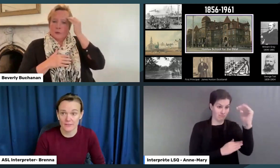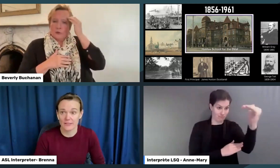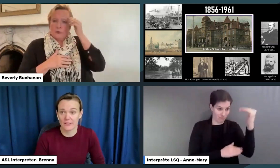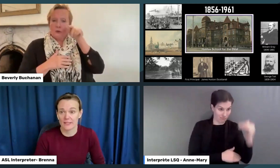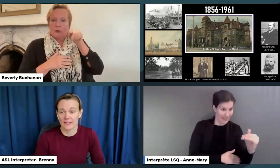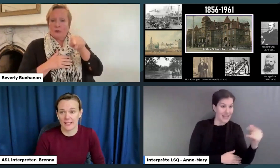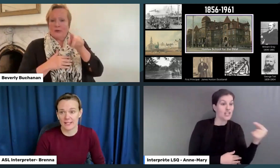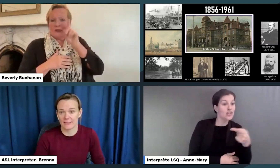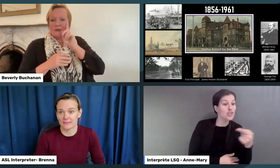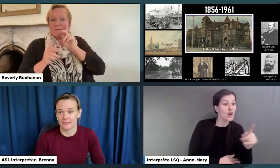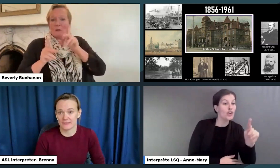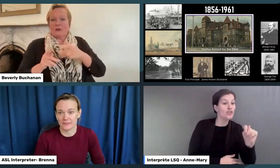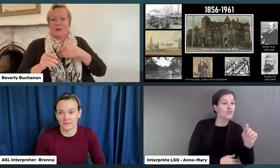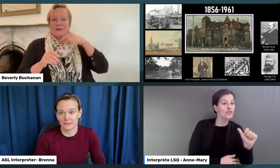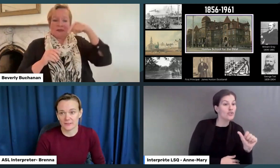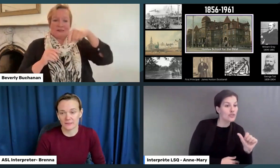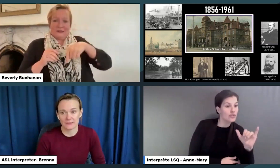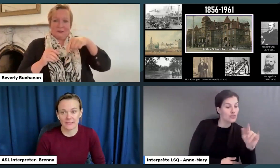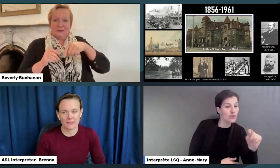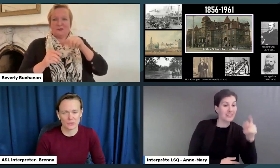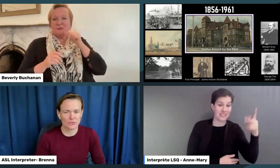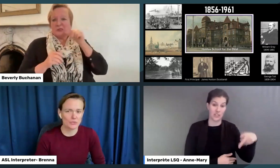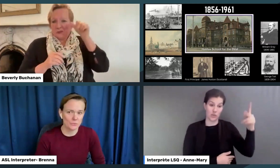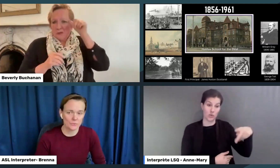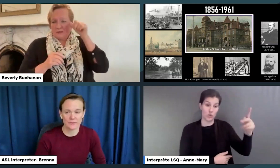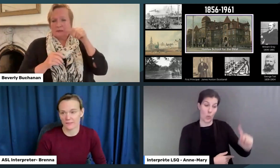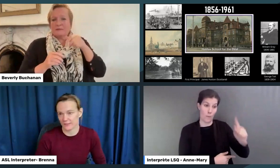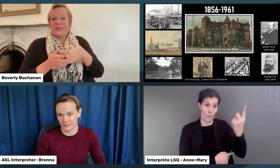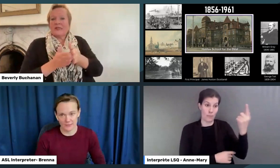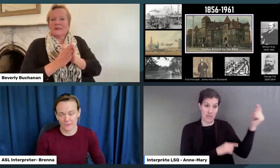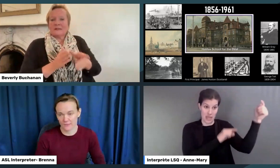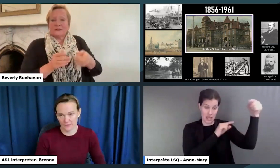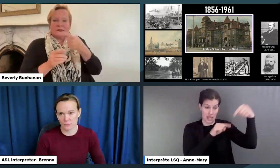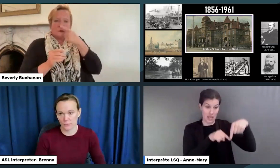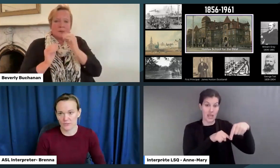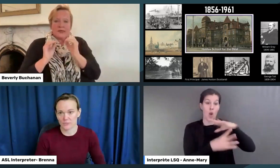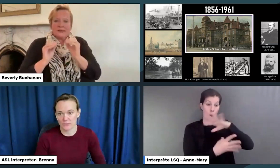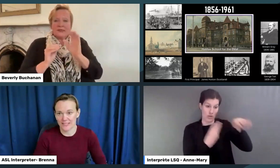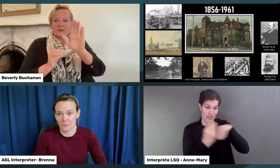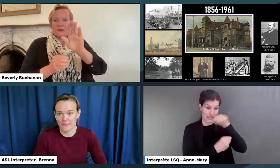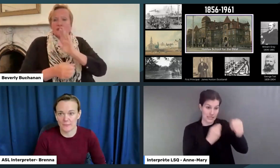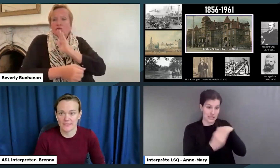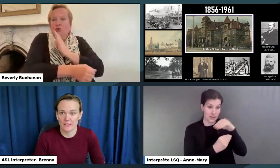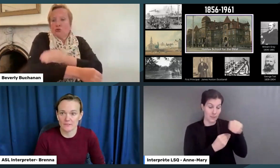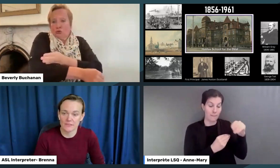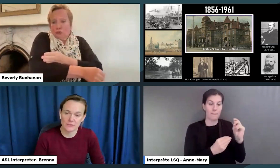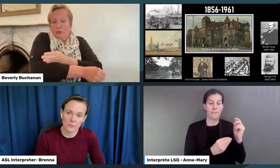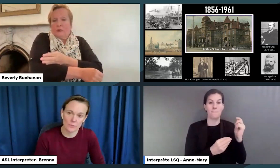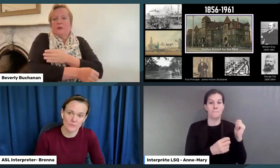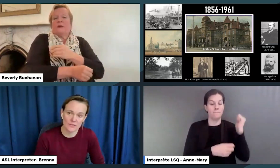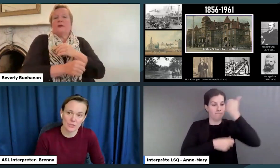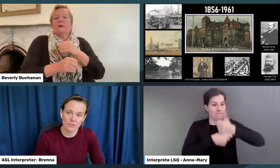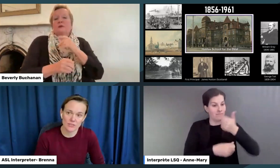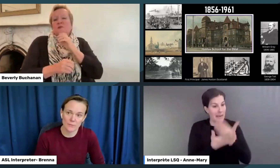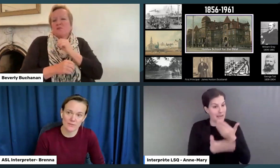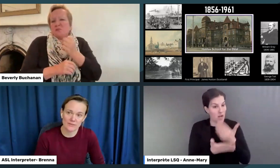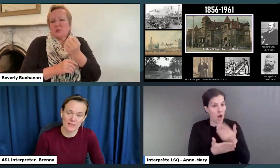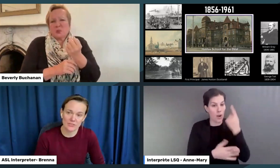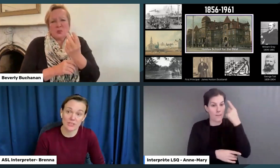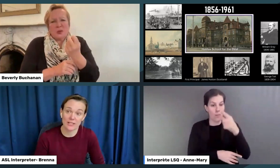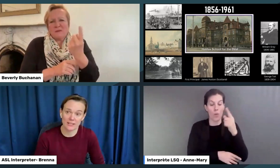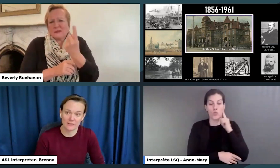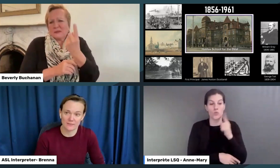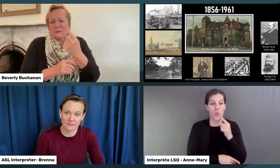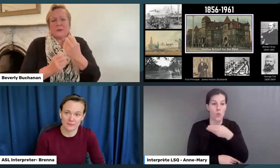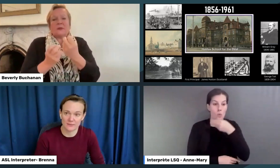propriétaire était à l'étage par-dessus. Ils avaient un enfant sourd et le propriétaire savait que les locataires